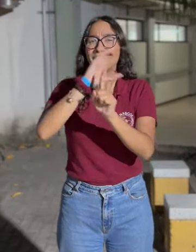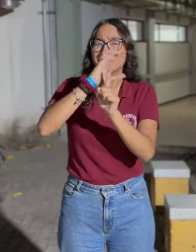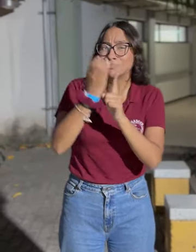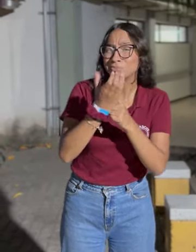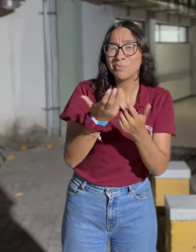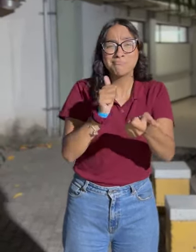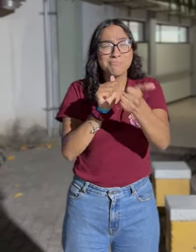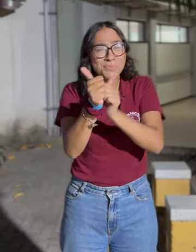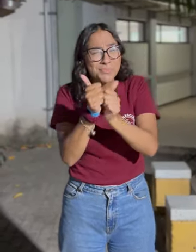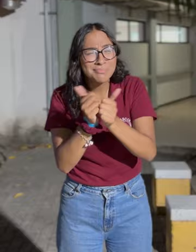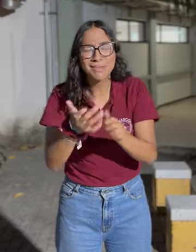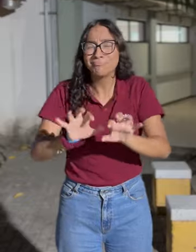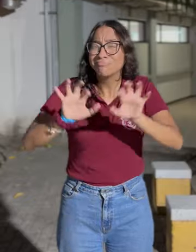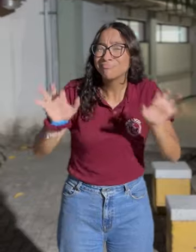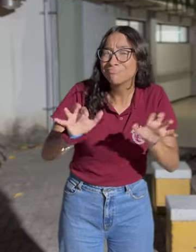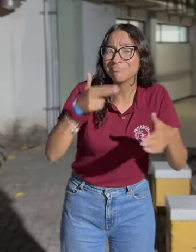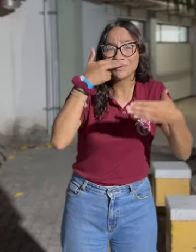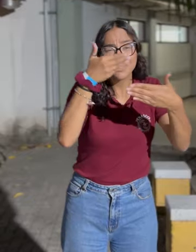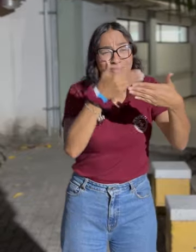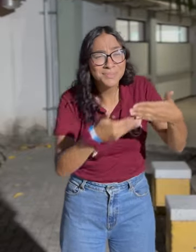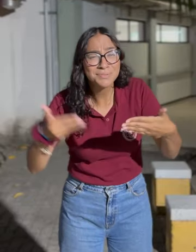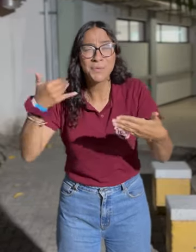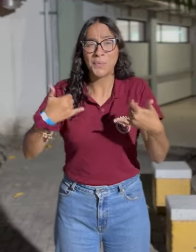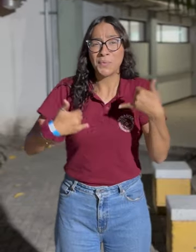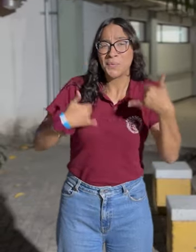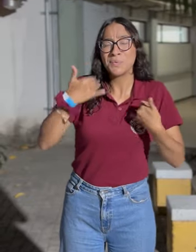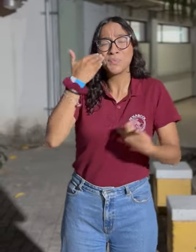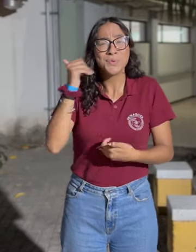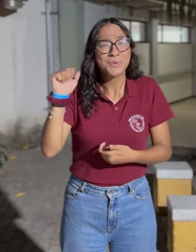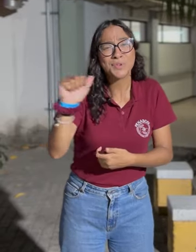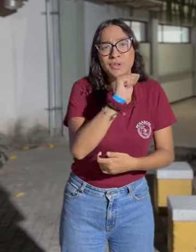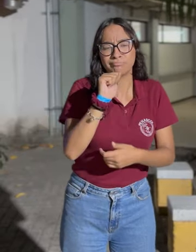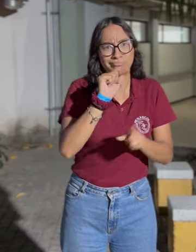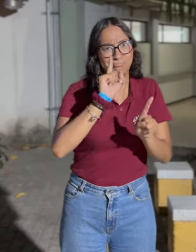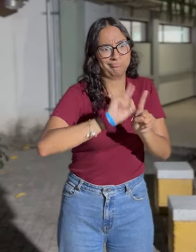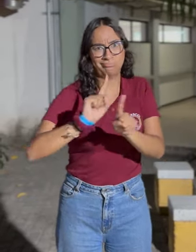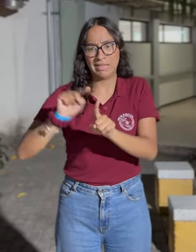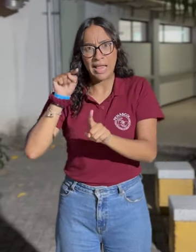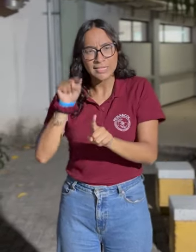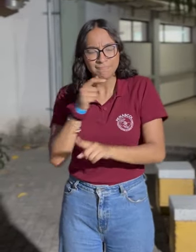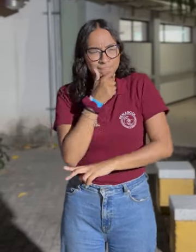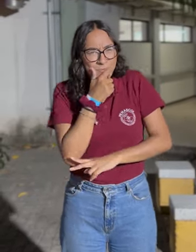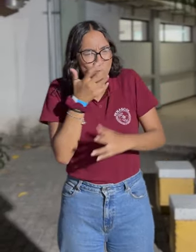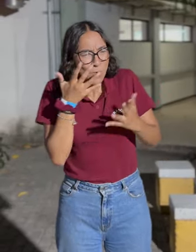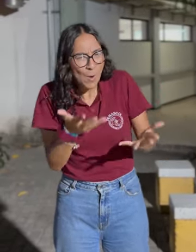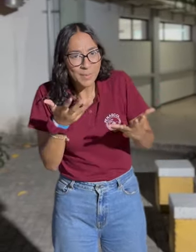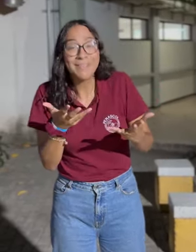de salud, educación, cultura, deporte, actividades para niños, jóvenes, mujeres y muchos temas más. El